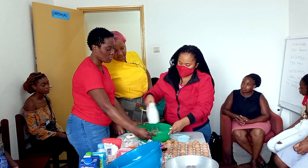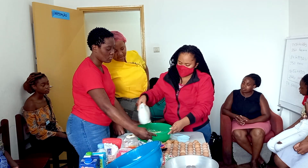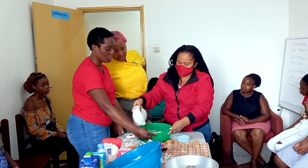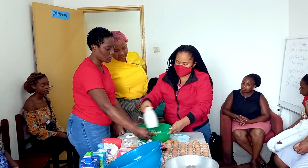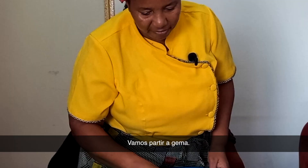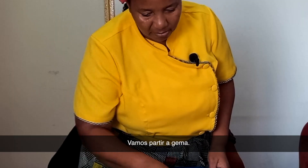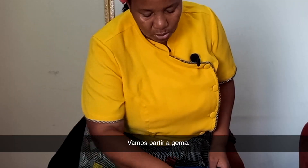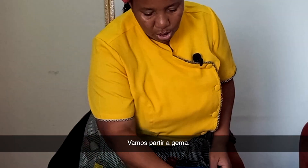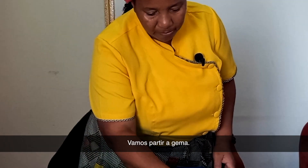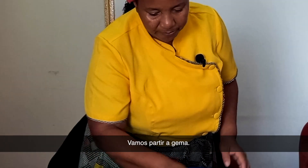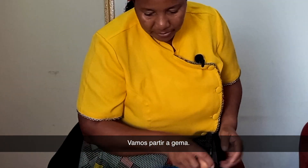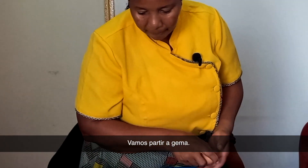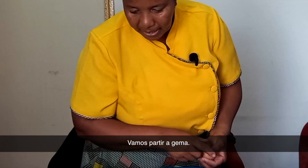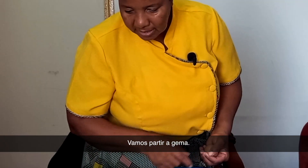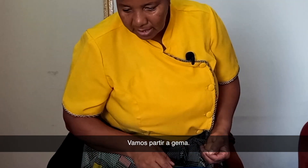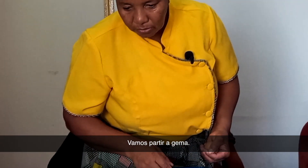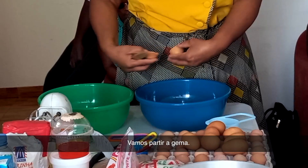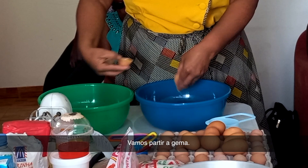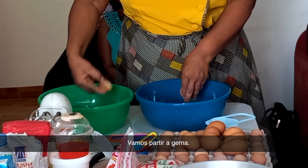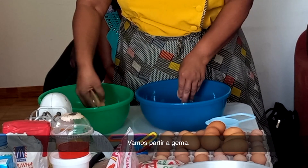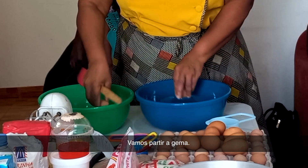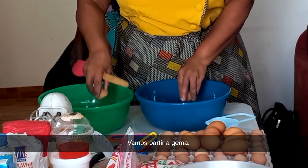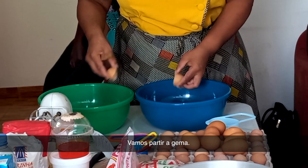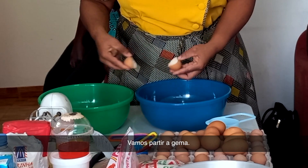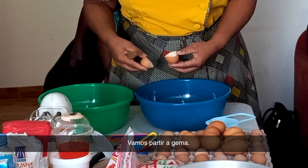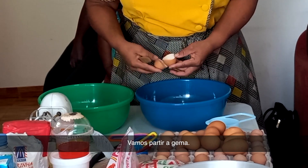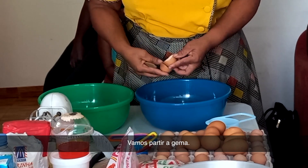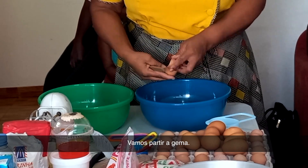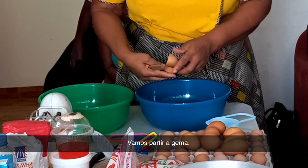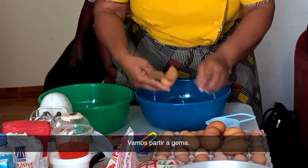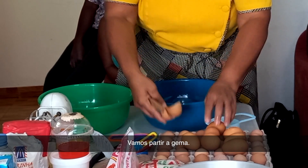Vamos partir as gemas.